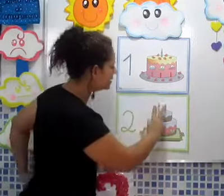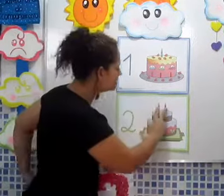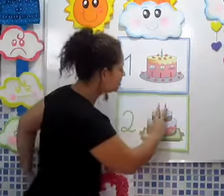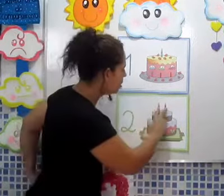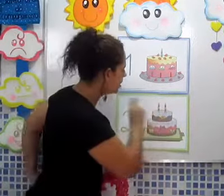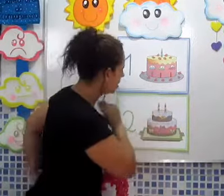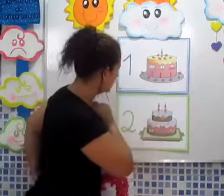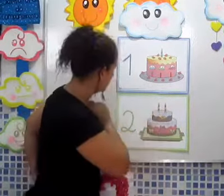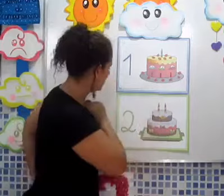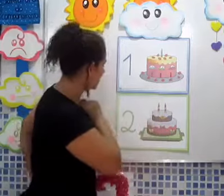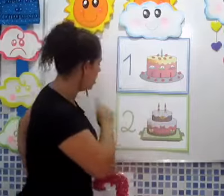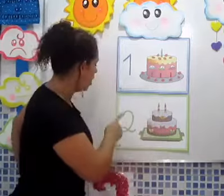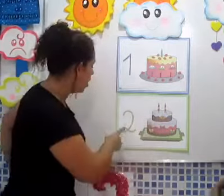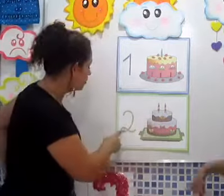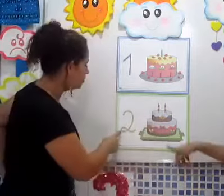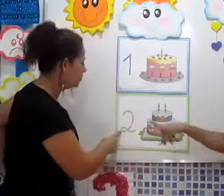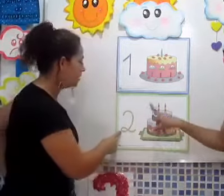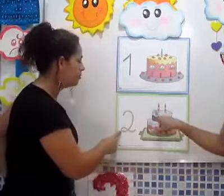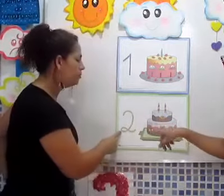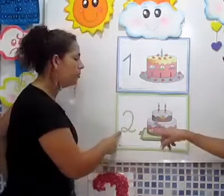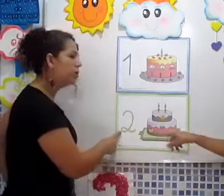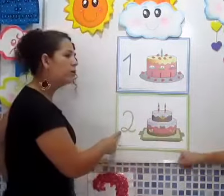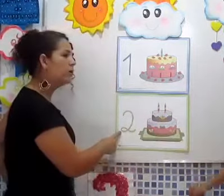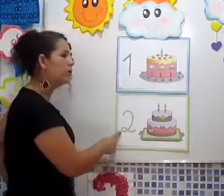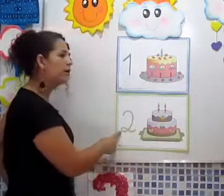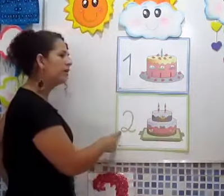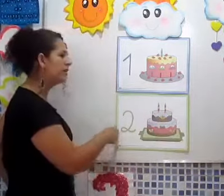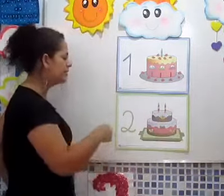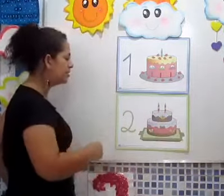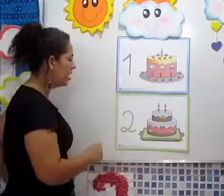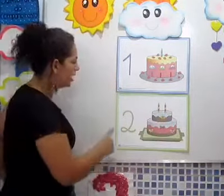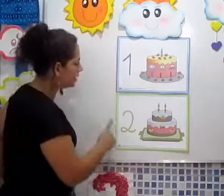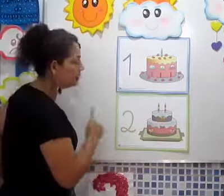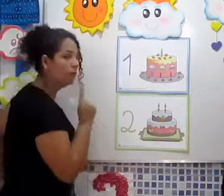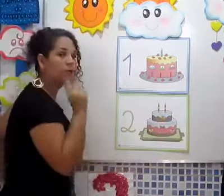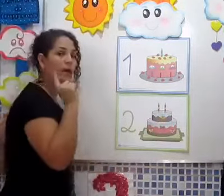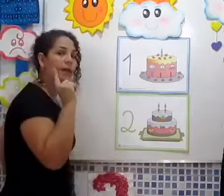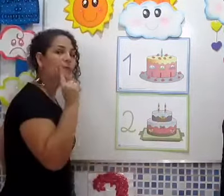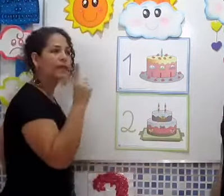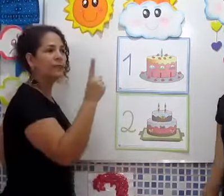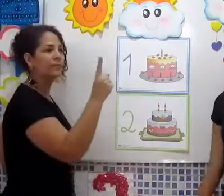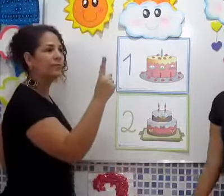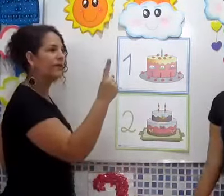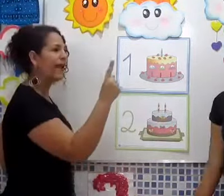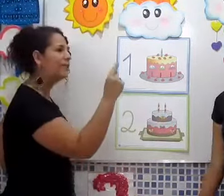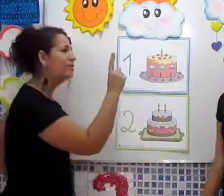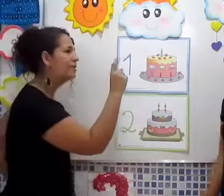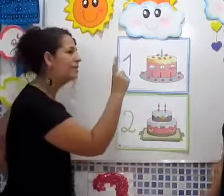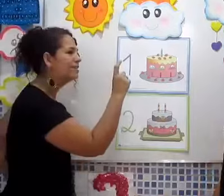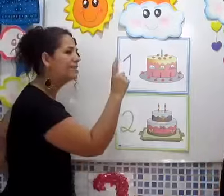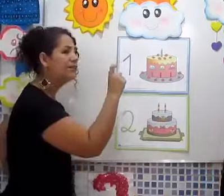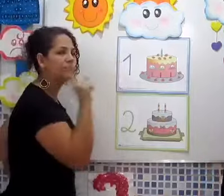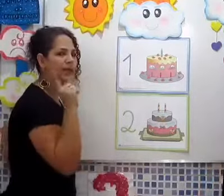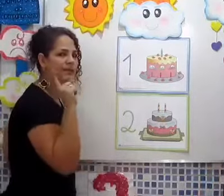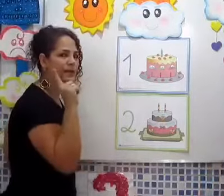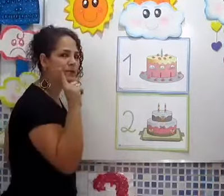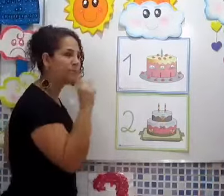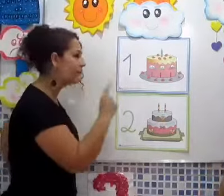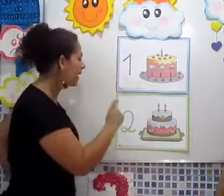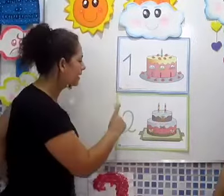Uma, duas, olha que legal. Olha o número 2. Então, olha, eu vou pegar o meu dedinho, passar isso também.